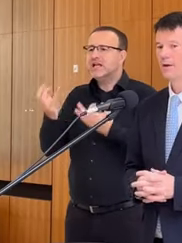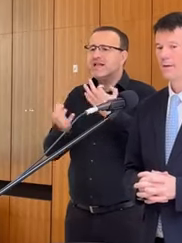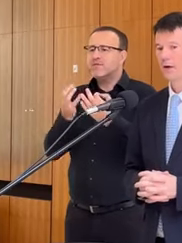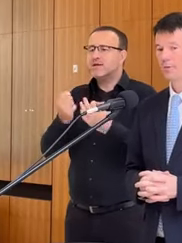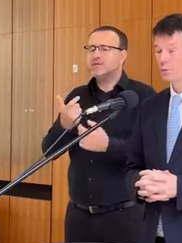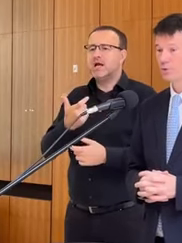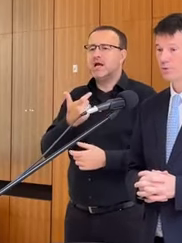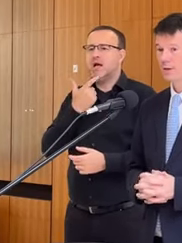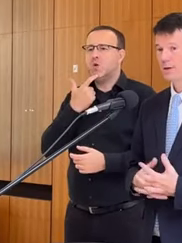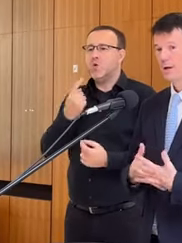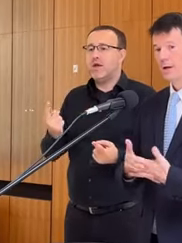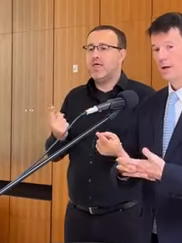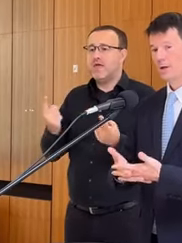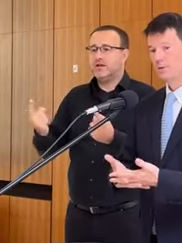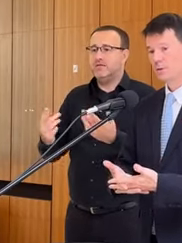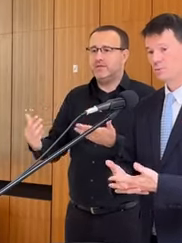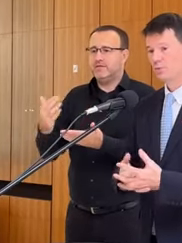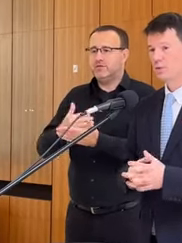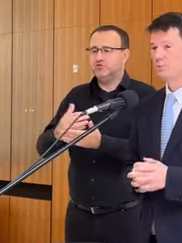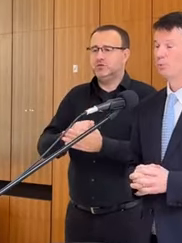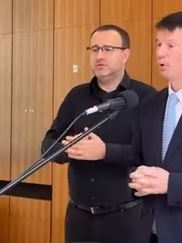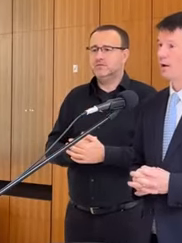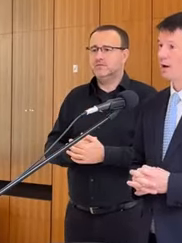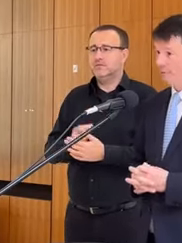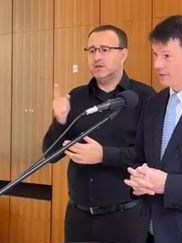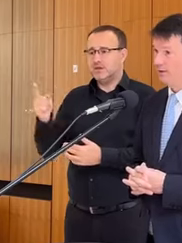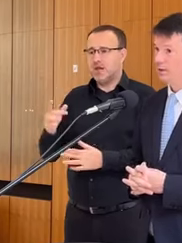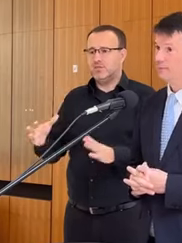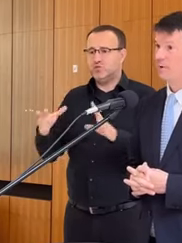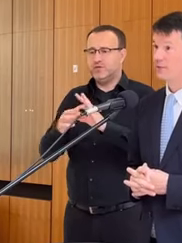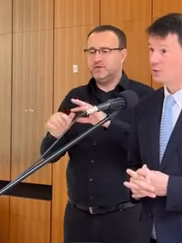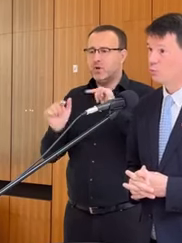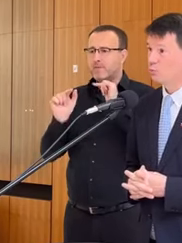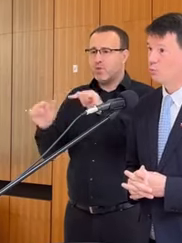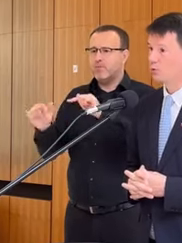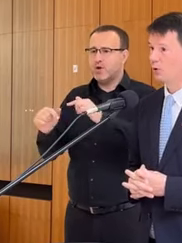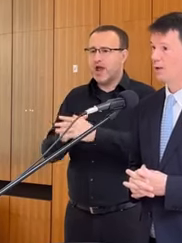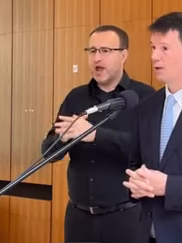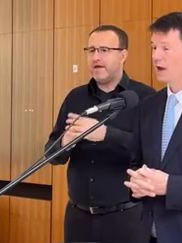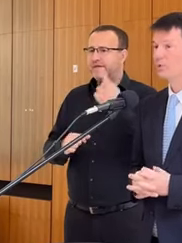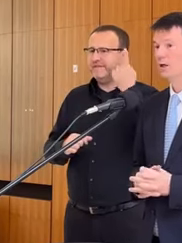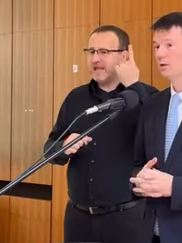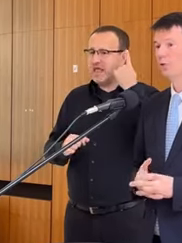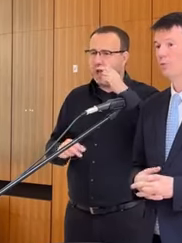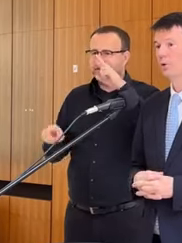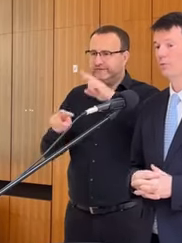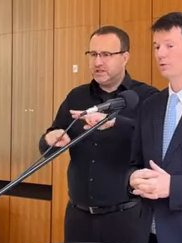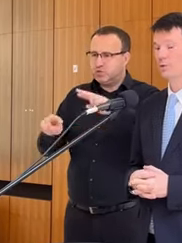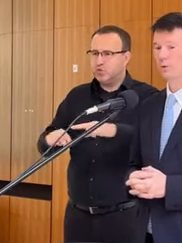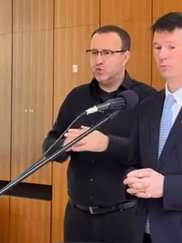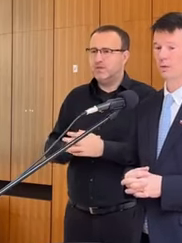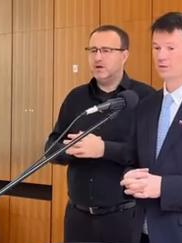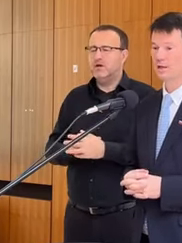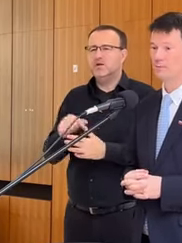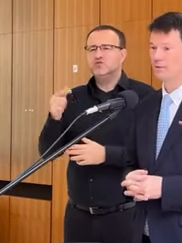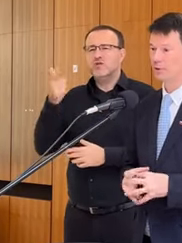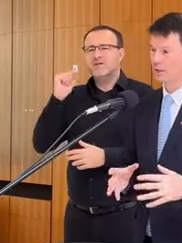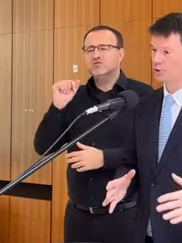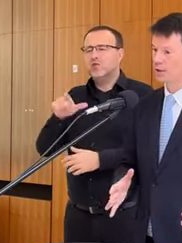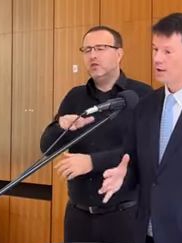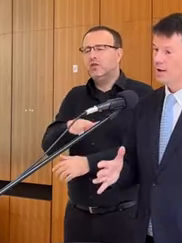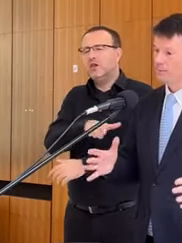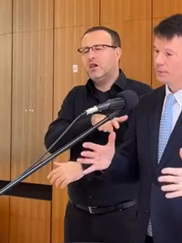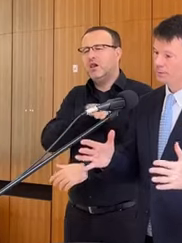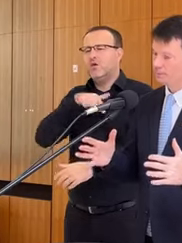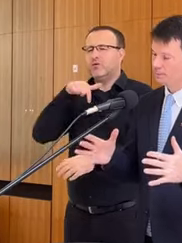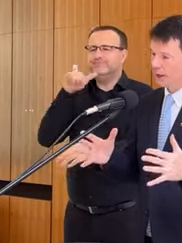efektívne využívať. S tým súvisí podpora vedy a výskumu, ktorá naozaj dlhodobo je v Slovenskej republike zanedbávaná,